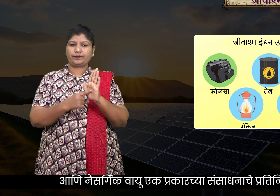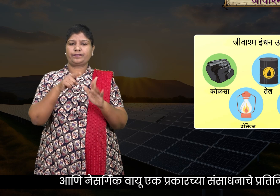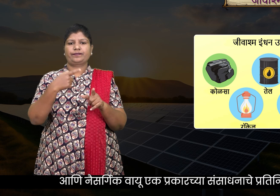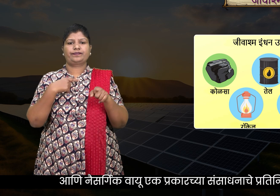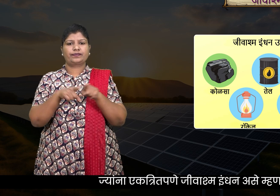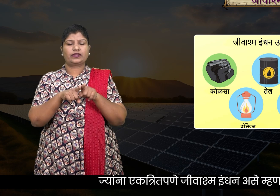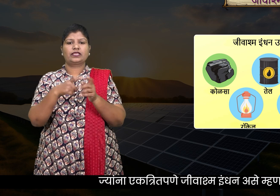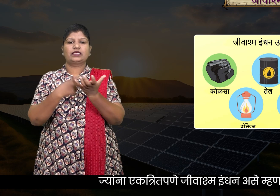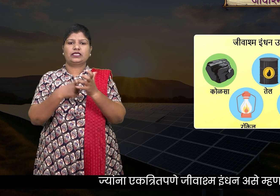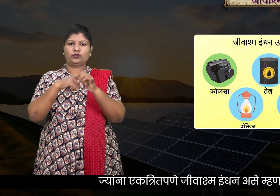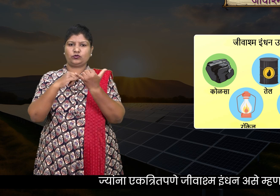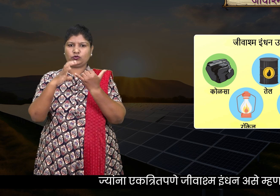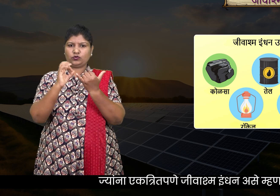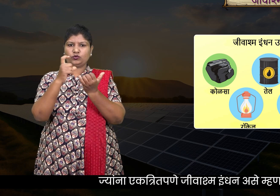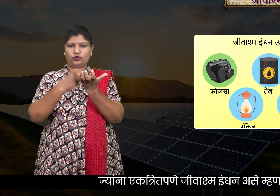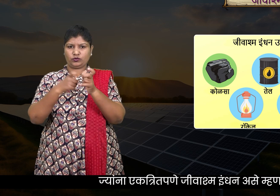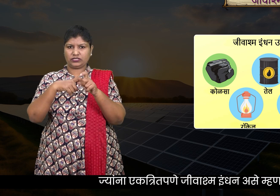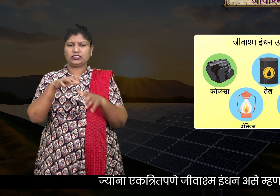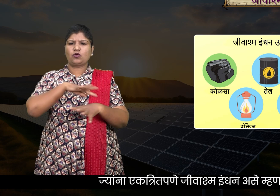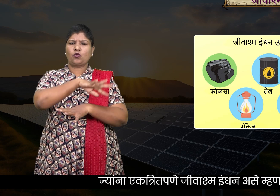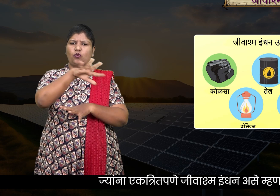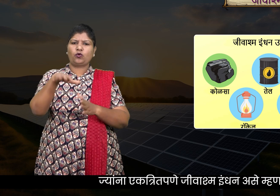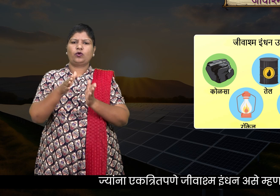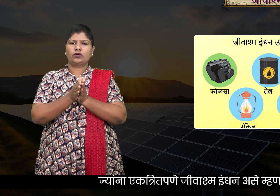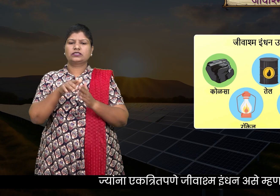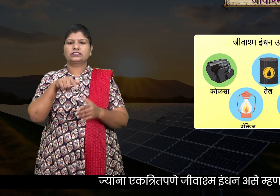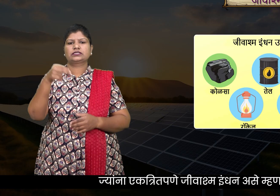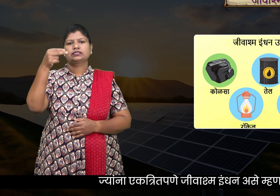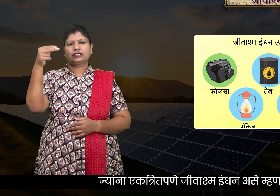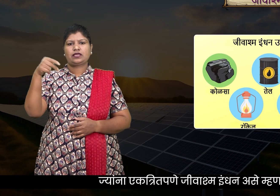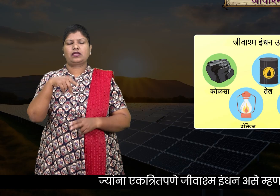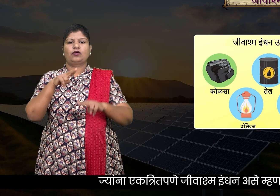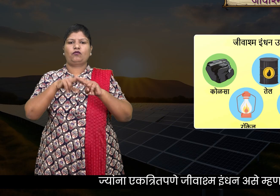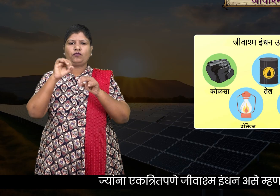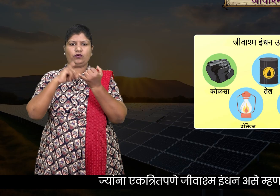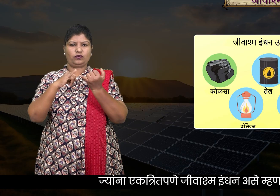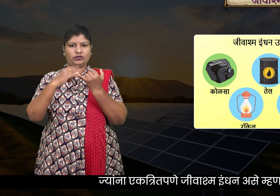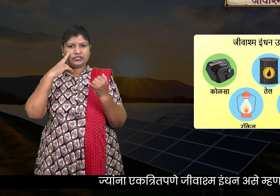करतात, ज्यांना एकत्रितपणे जीवाश्म इंधन असे म्हणतात.